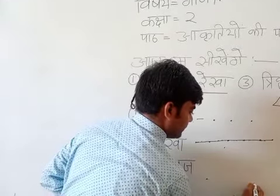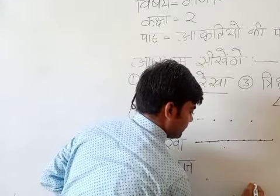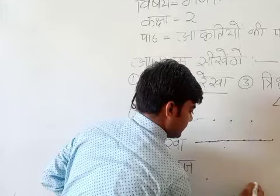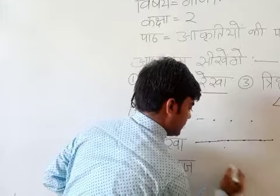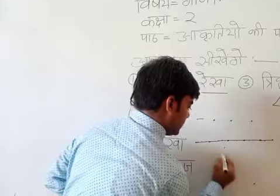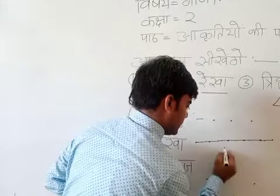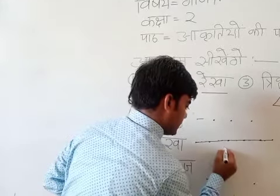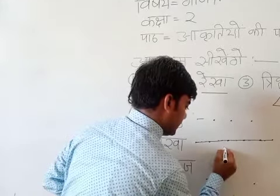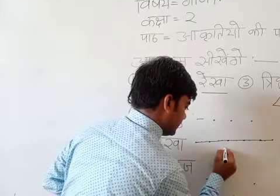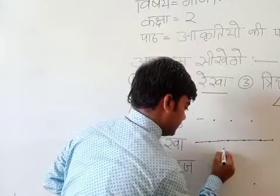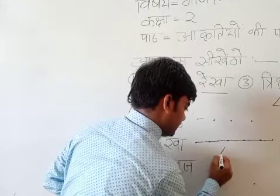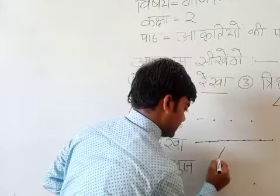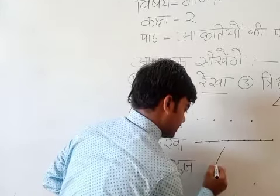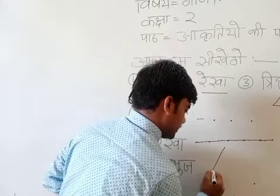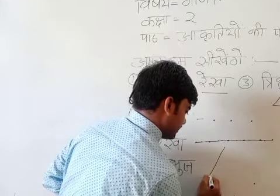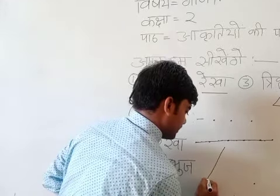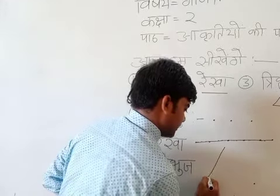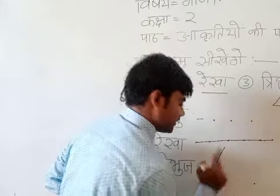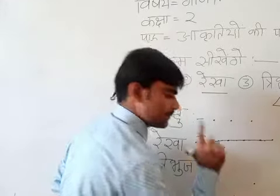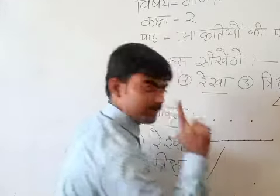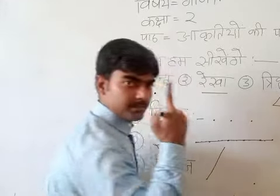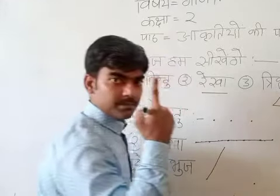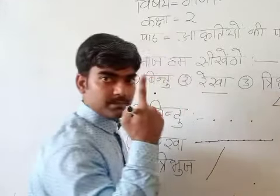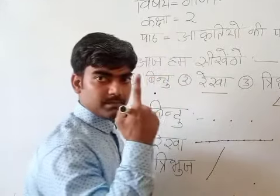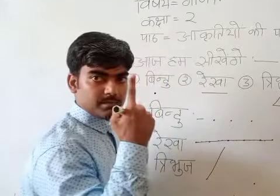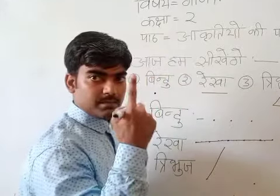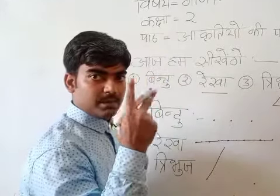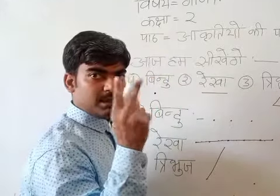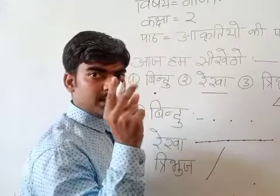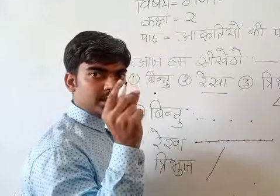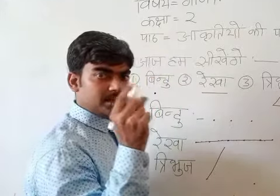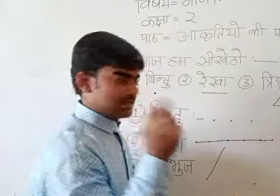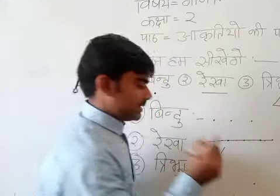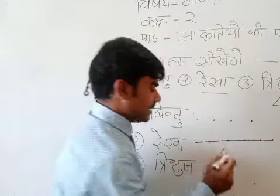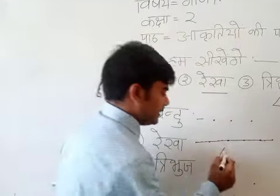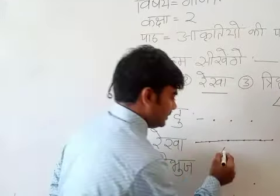रेखाओं फॉस्ट सेकेंड